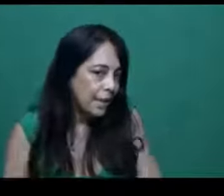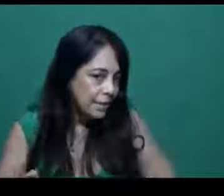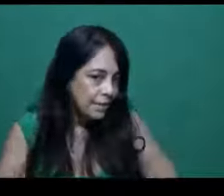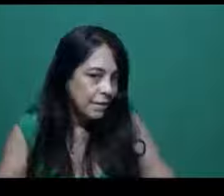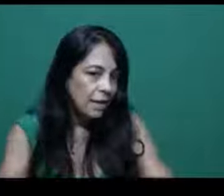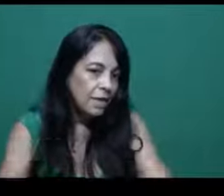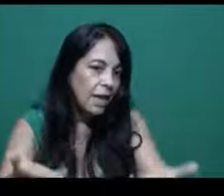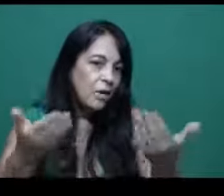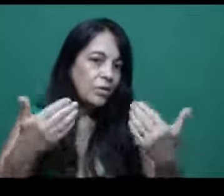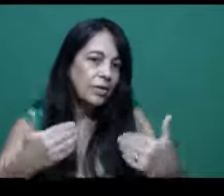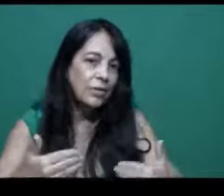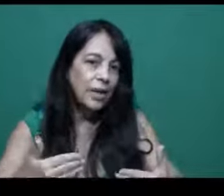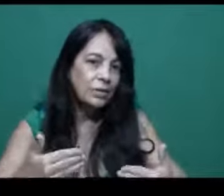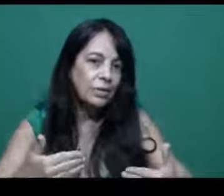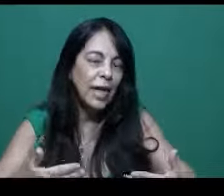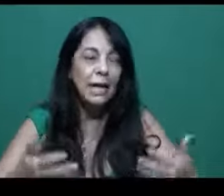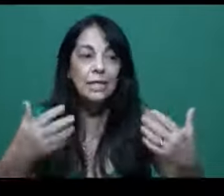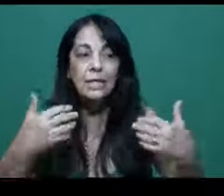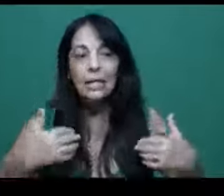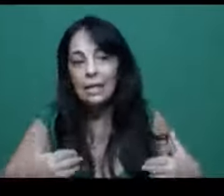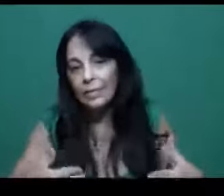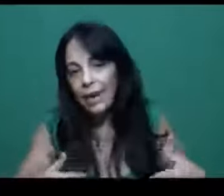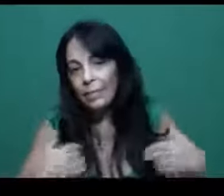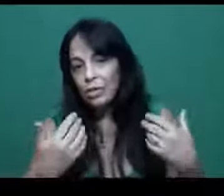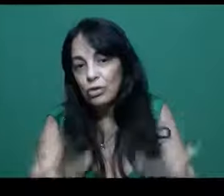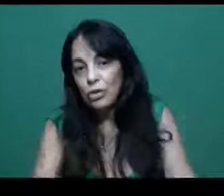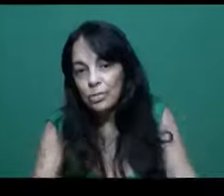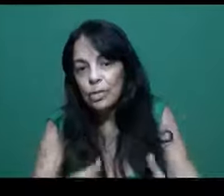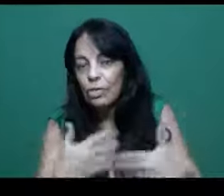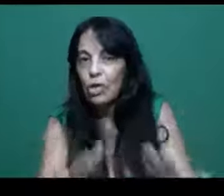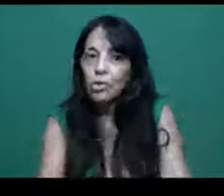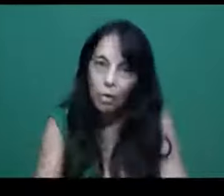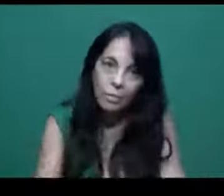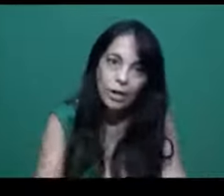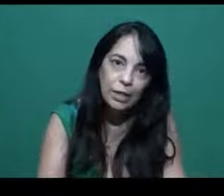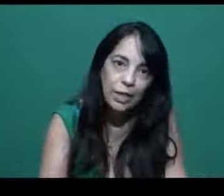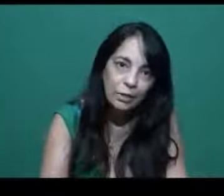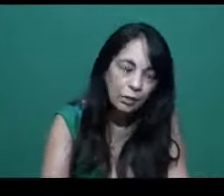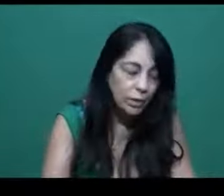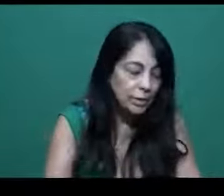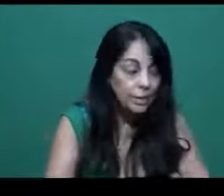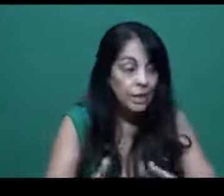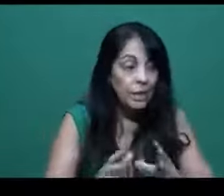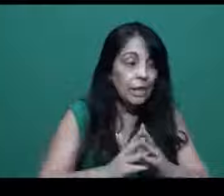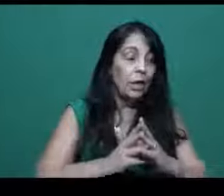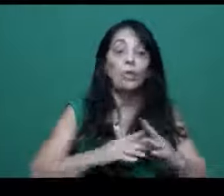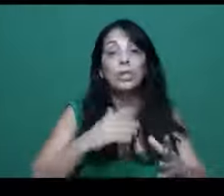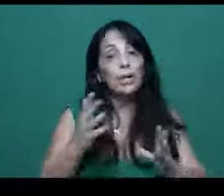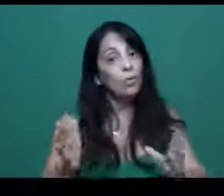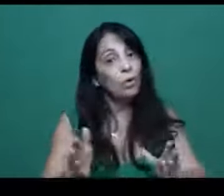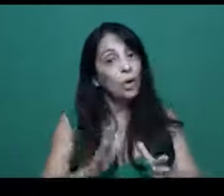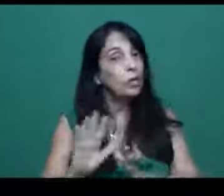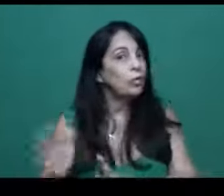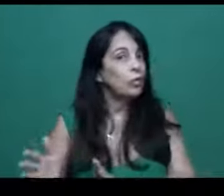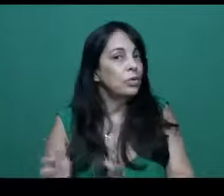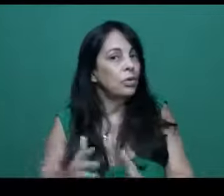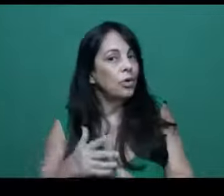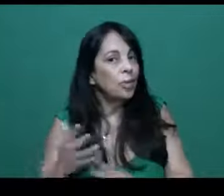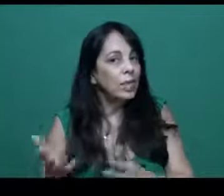delas, entender o universo delas e levar minhas contribuições como orientadora. Usei muitos recursos de